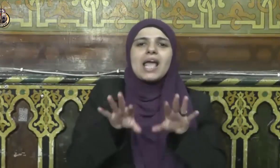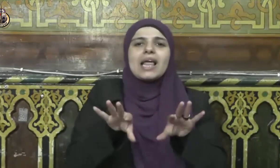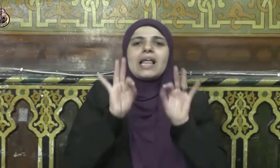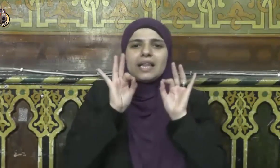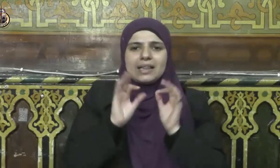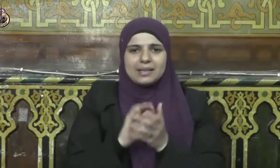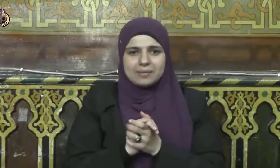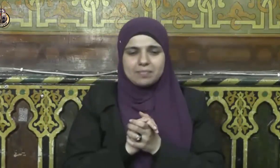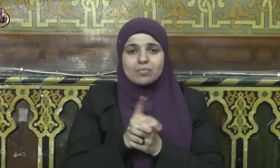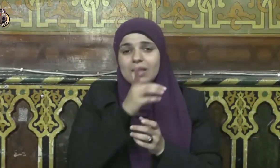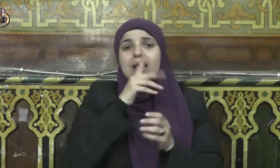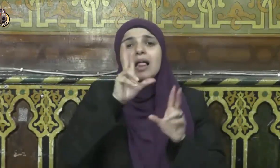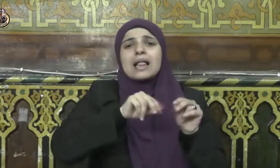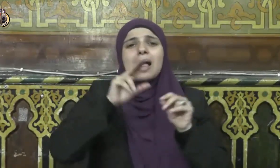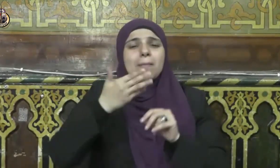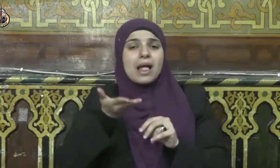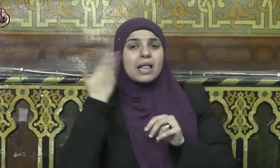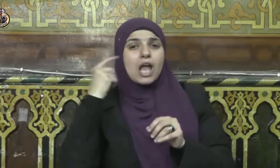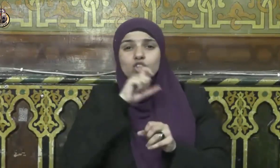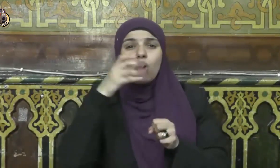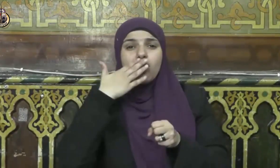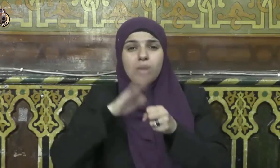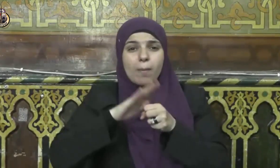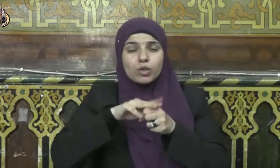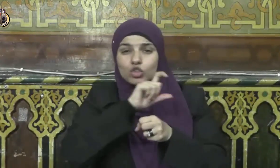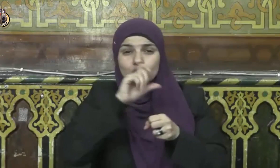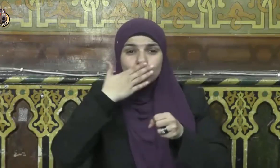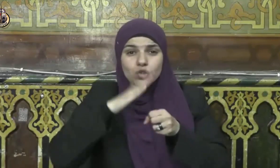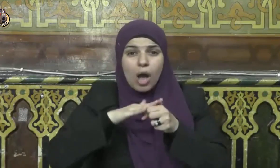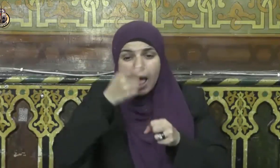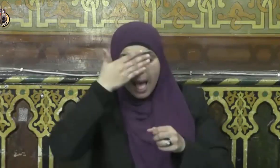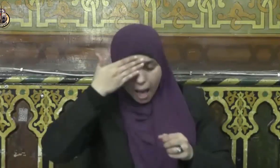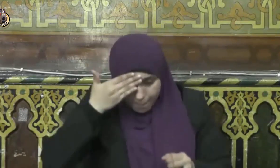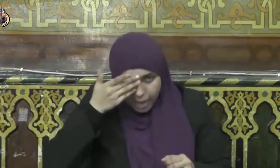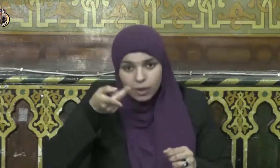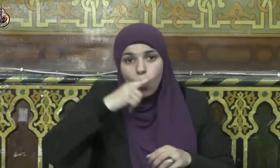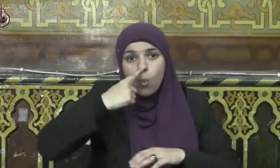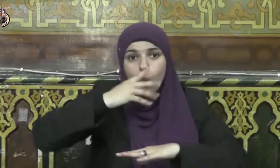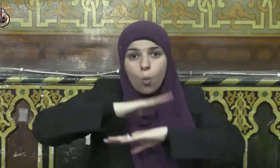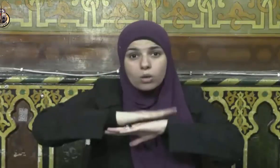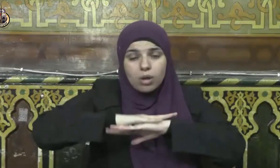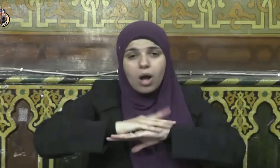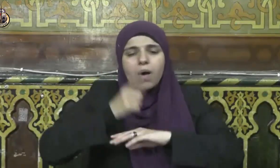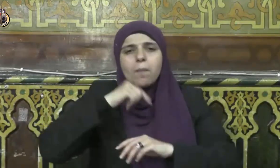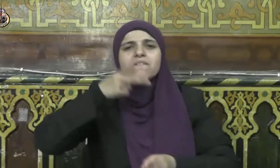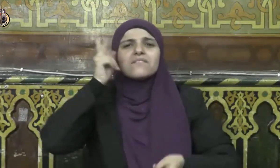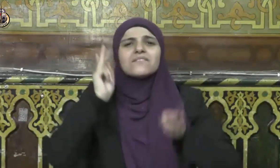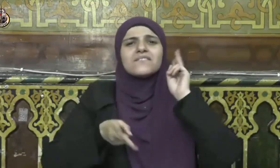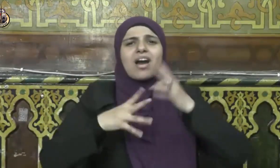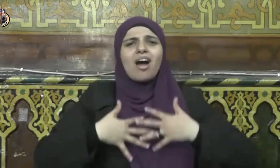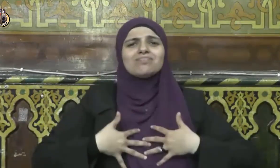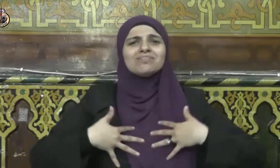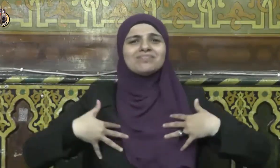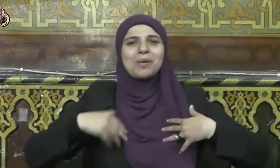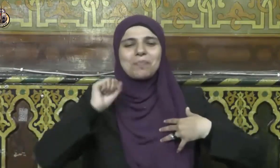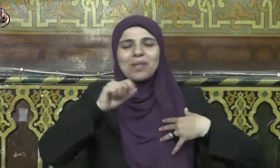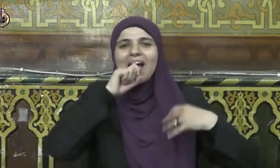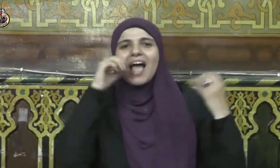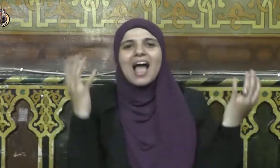جديدة. فكما كان رمضان شهر عبادة وطاعة، فإن الفرح بالعيد عبادة